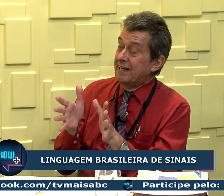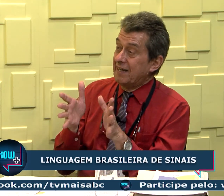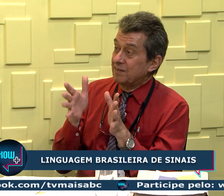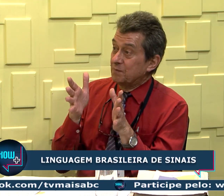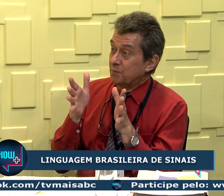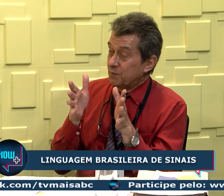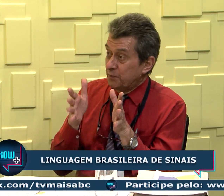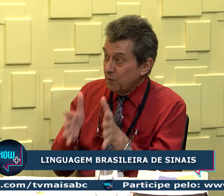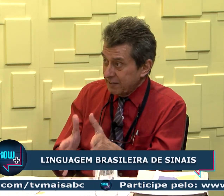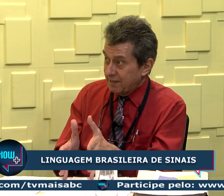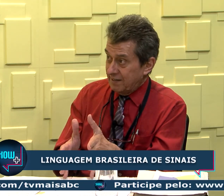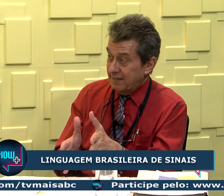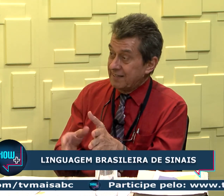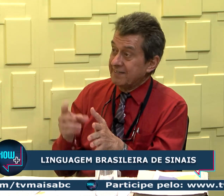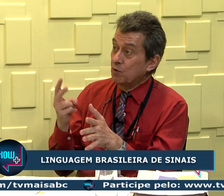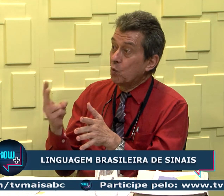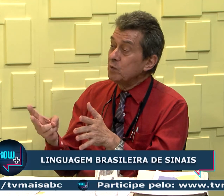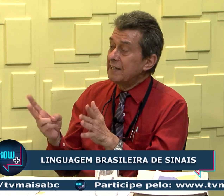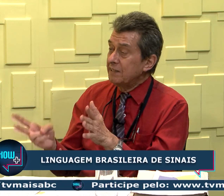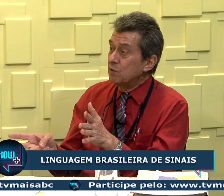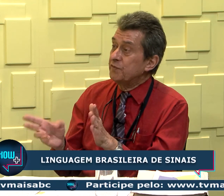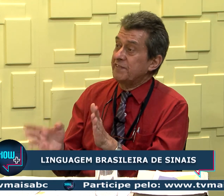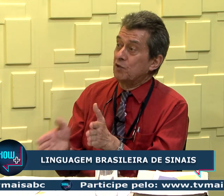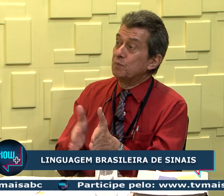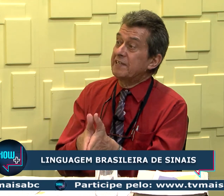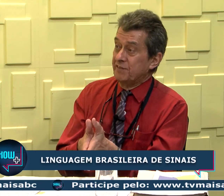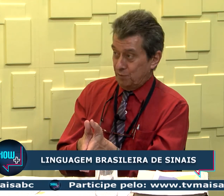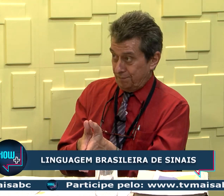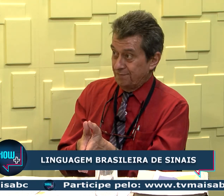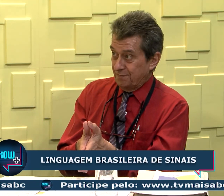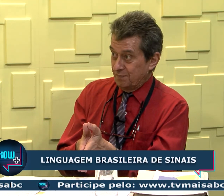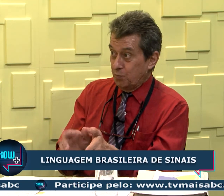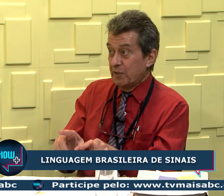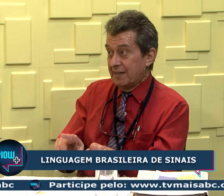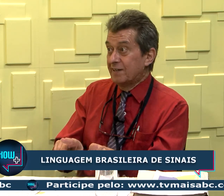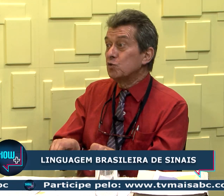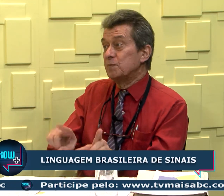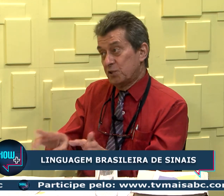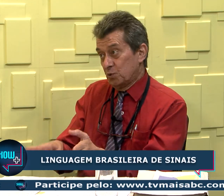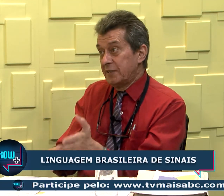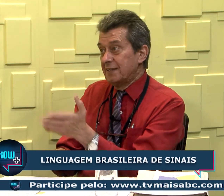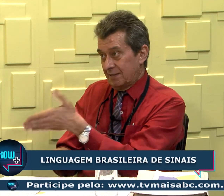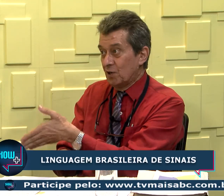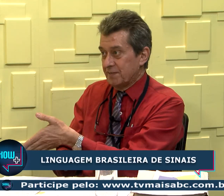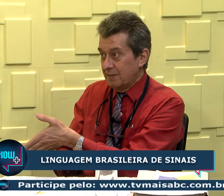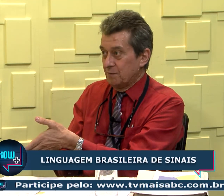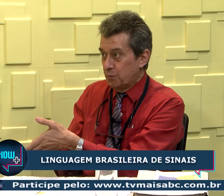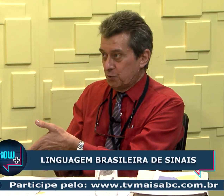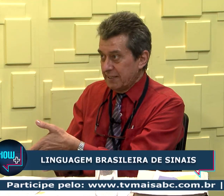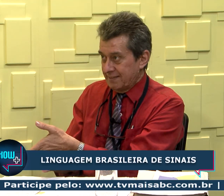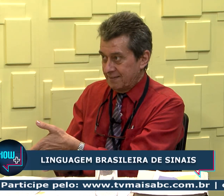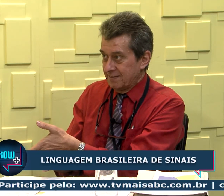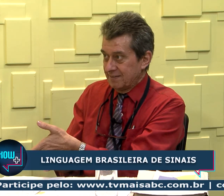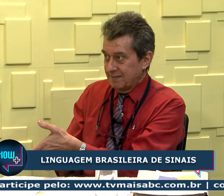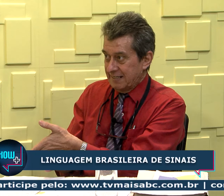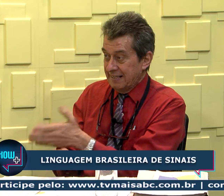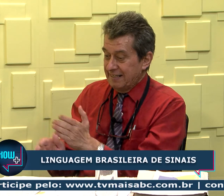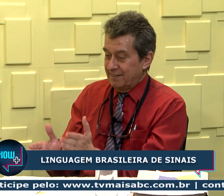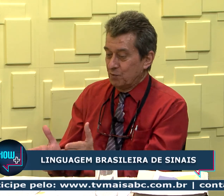é prioritária é a segunda linha oficial no brasil porém ela não substitui a nossa portuguesa então